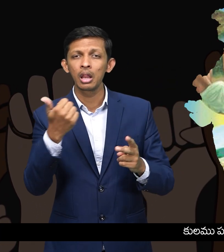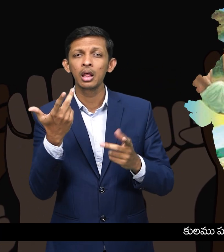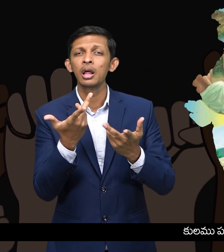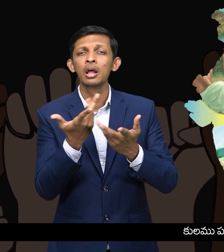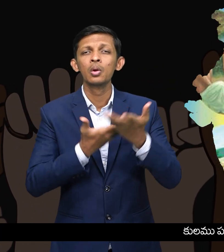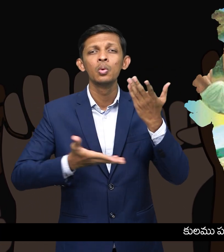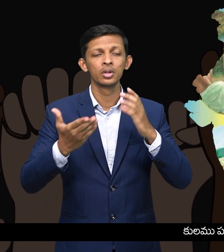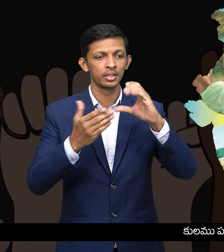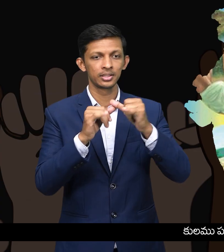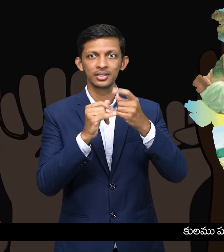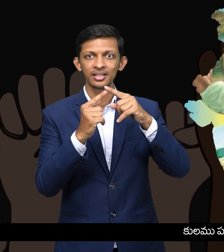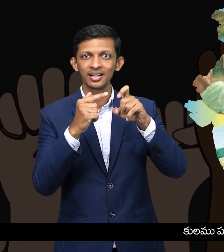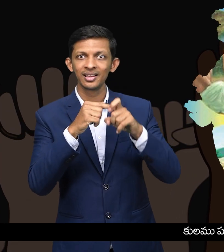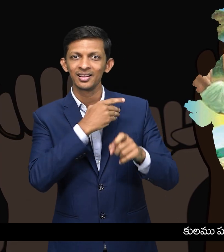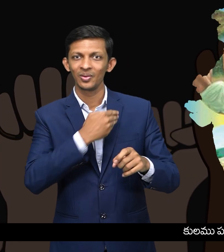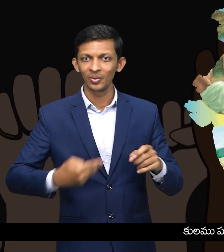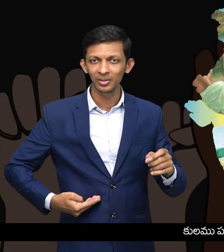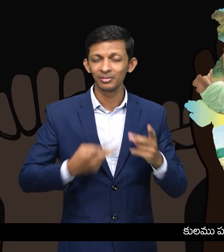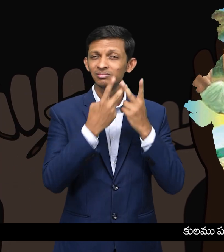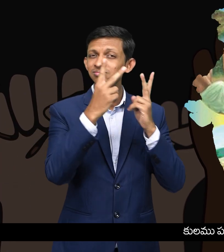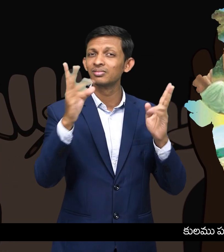పరంగా ప్రత్యేకం అనుకుంటారు.